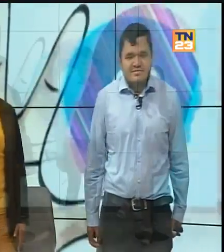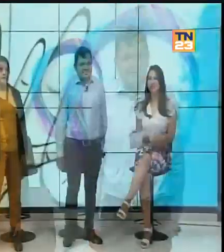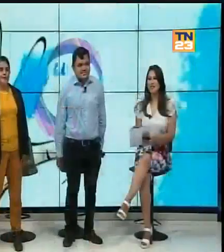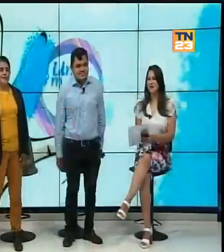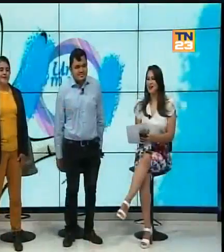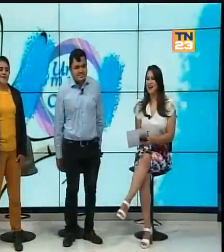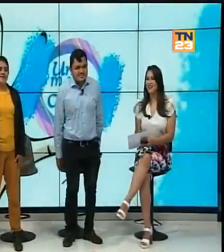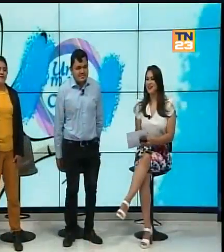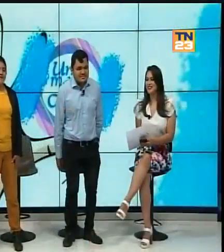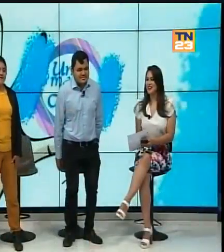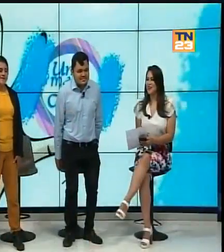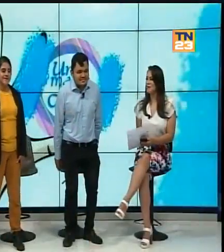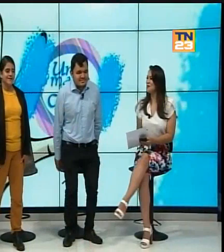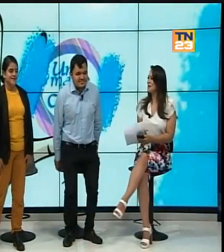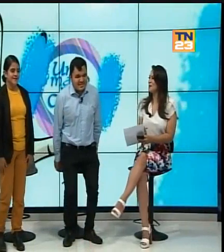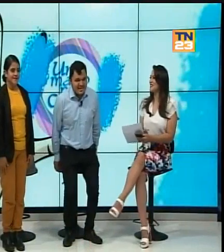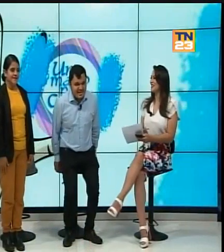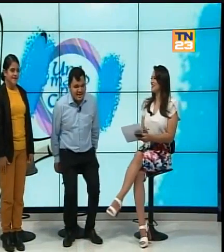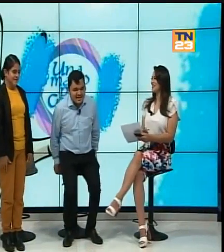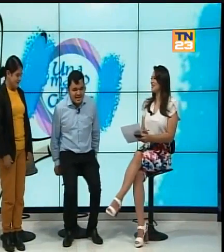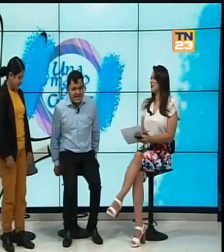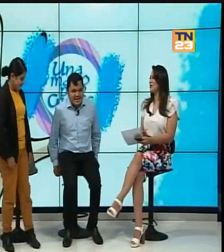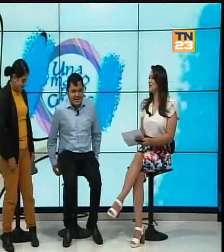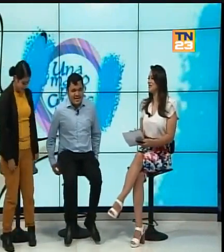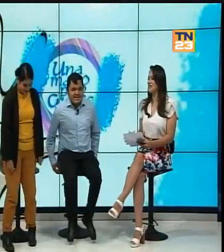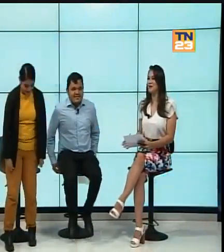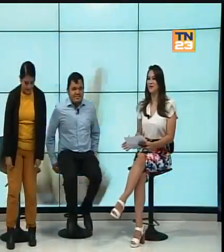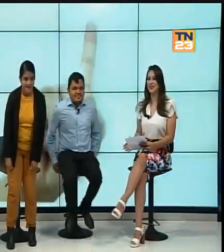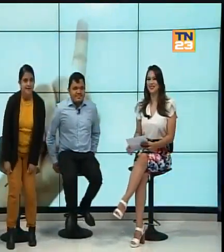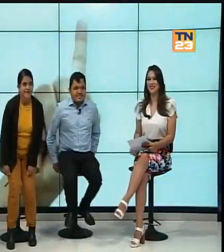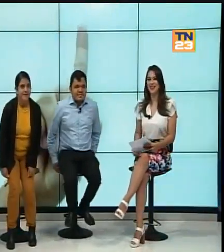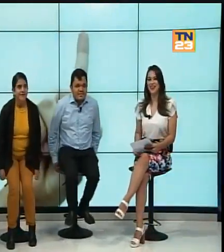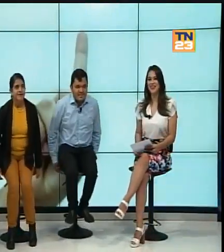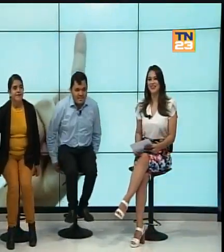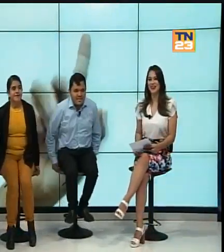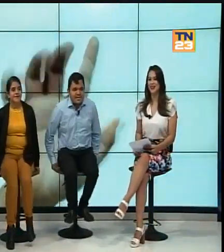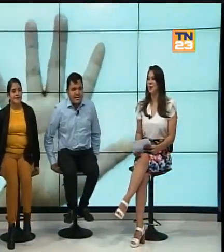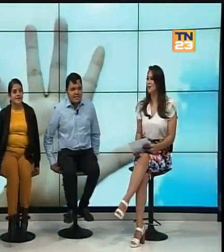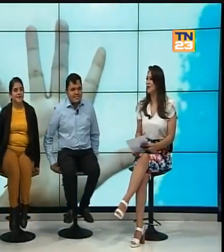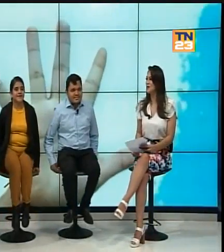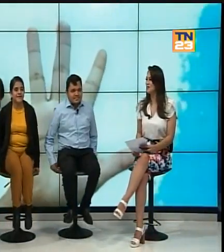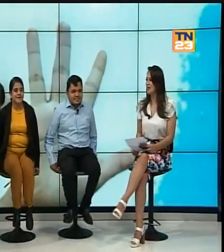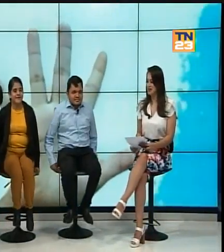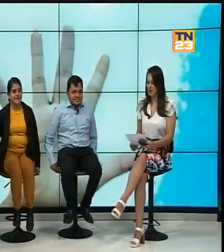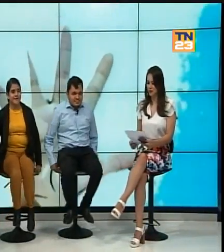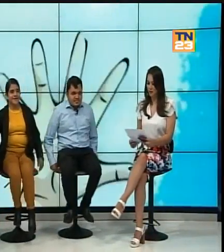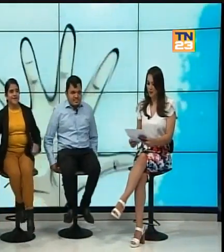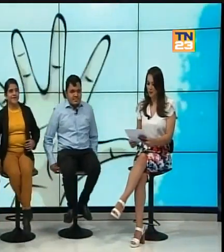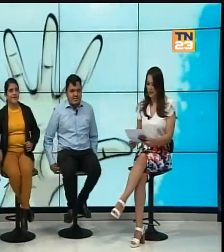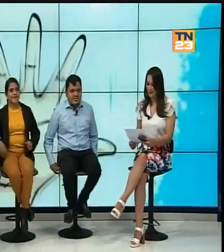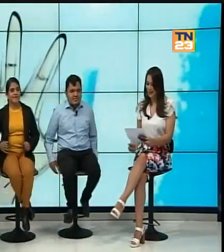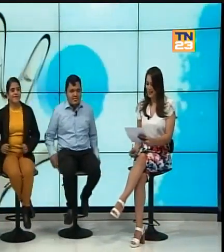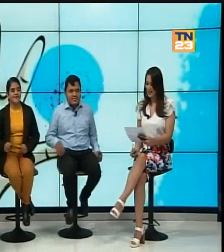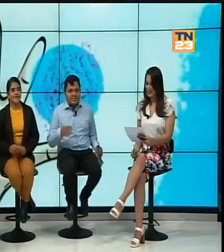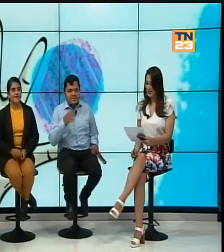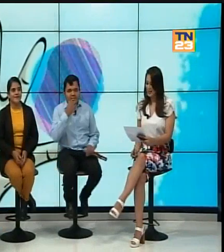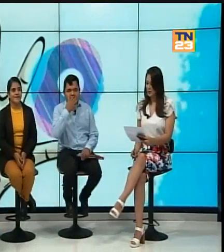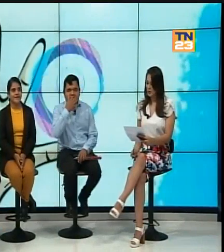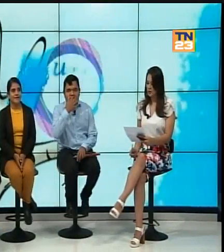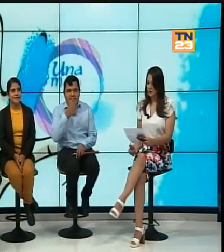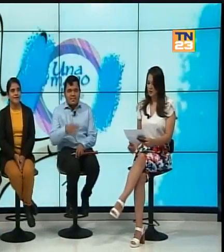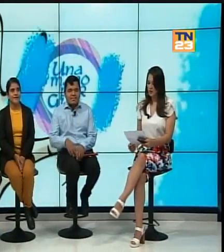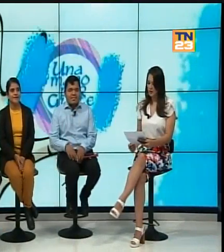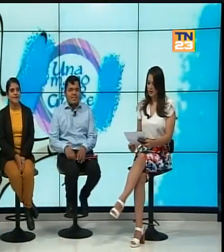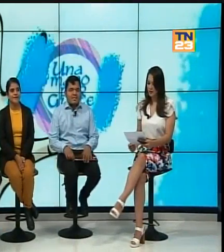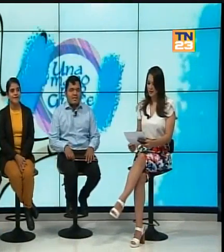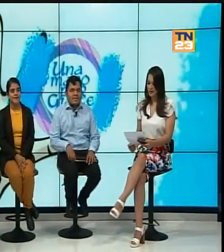qué hermosas palabras, qué hermosa presentación. Muchísimas felicidades a cada uno de ustedes que forman parte de este coro